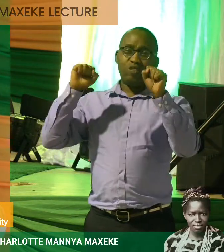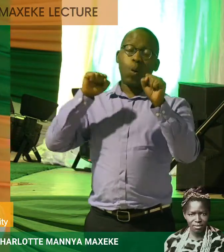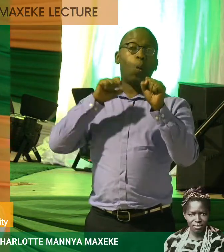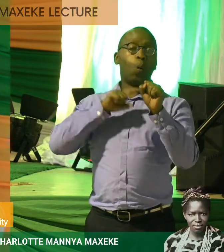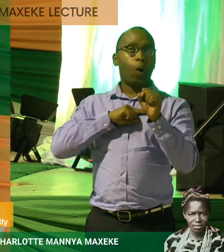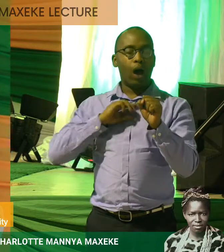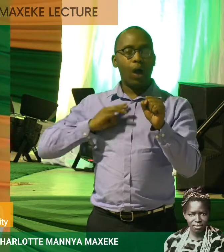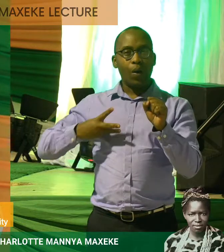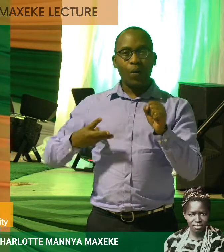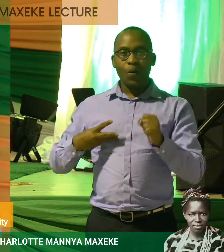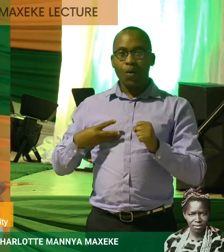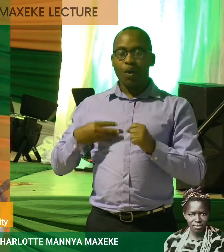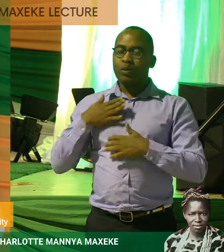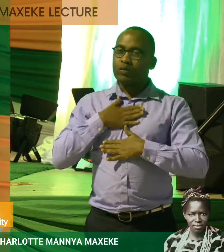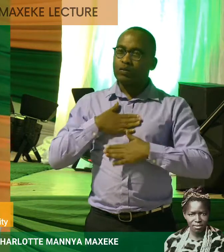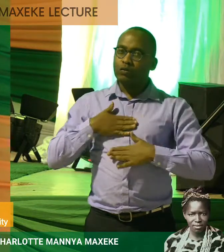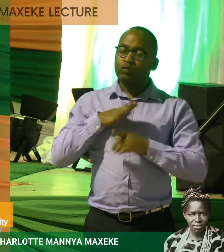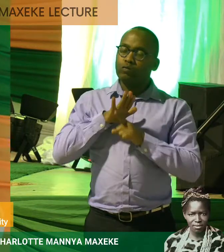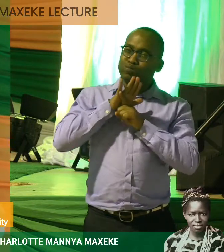kwiimeko zengcinezelo